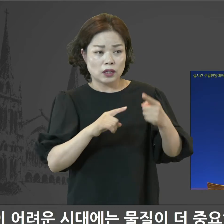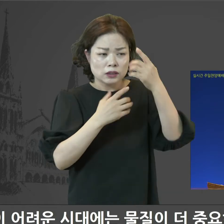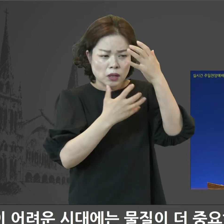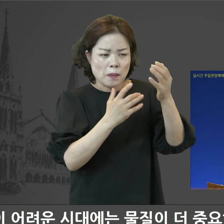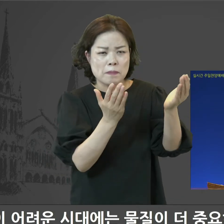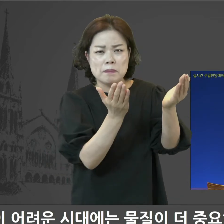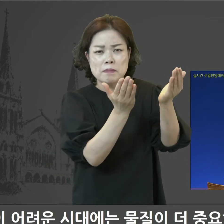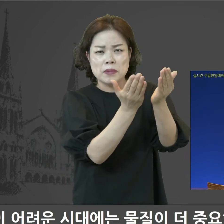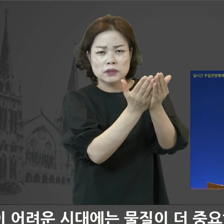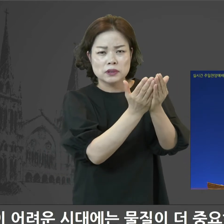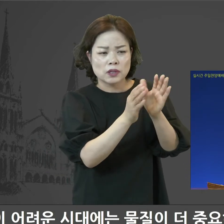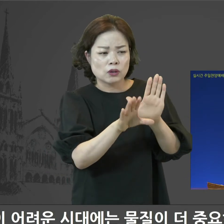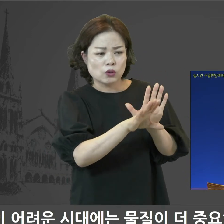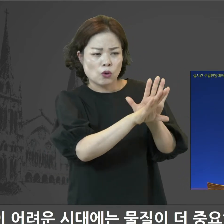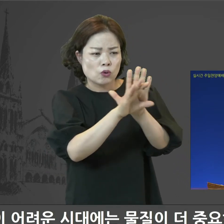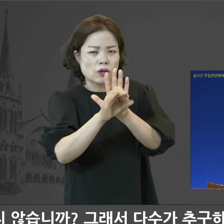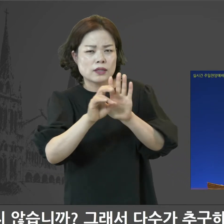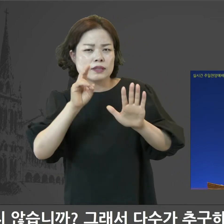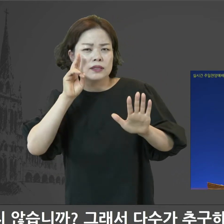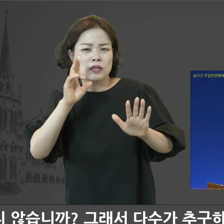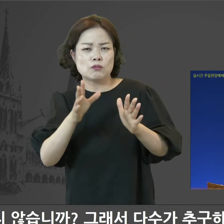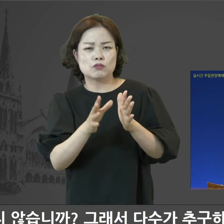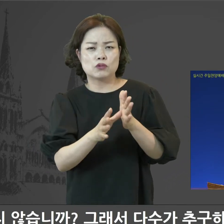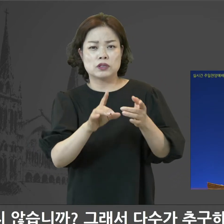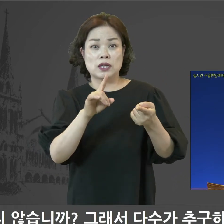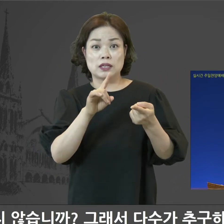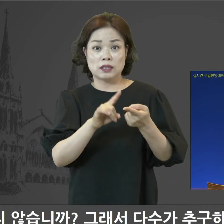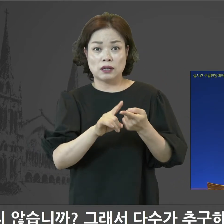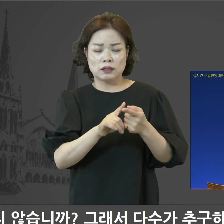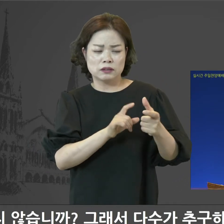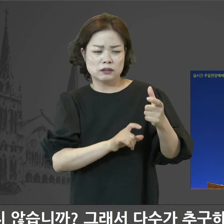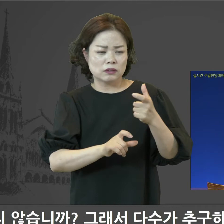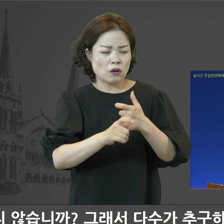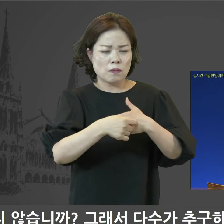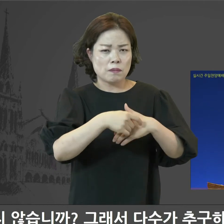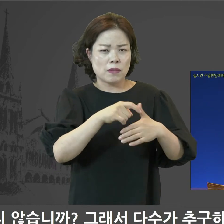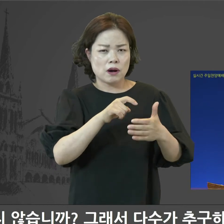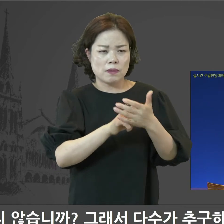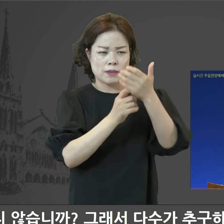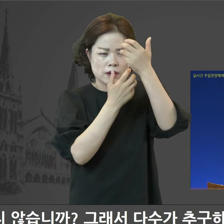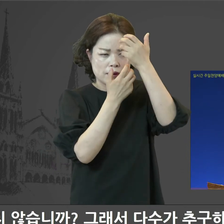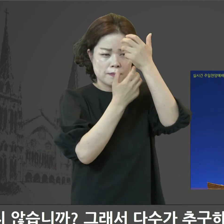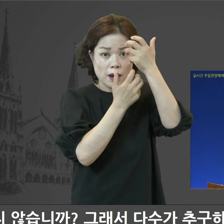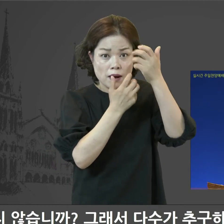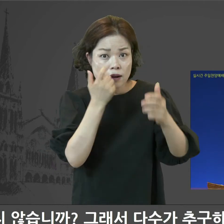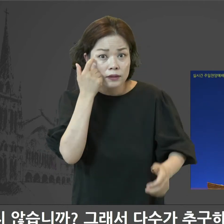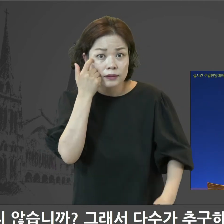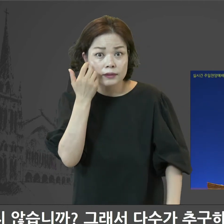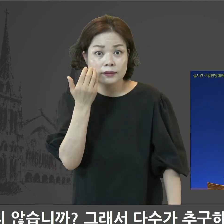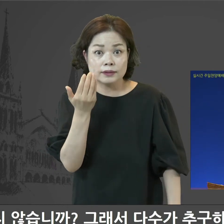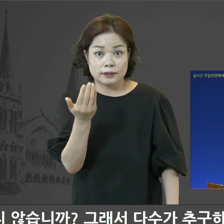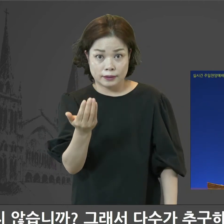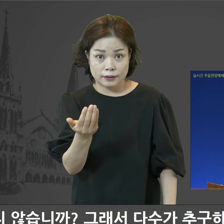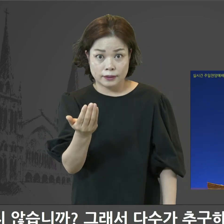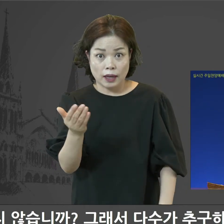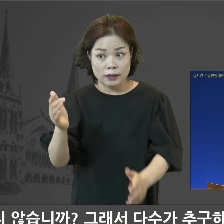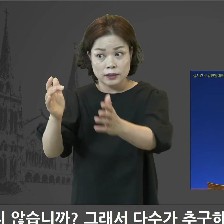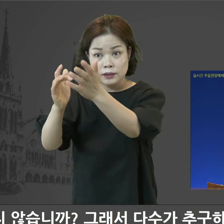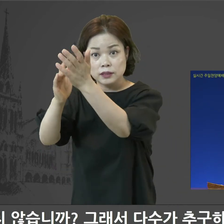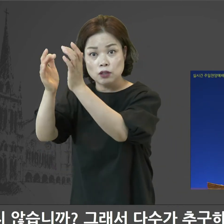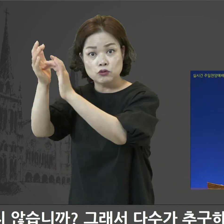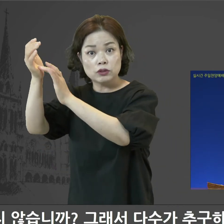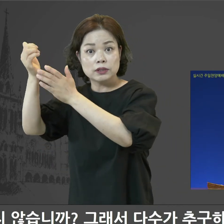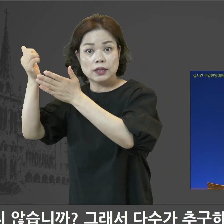있는, 코로나가 깊어지면서 이 물질에 대해서 더 마음이 쏠려 있지는 않는지,